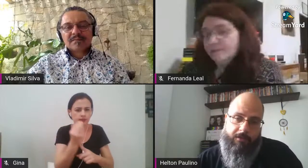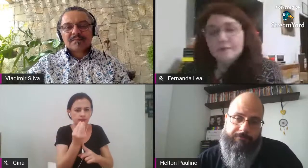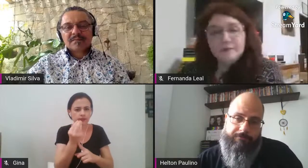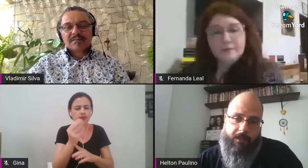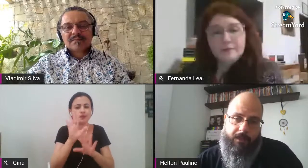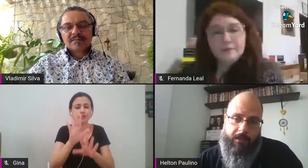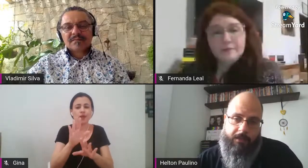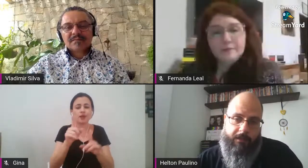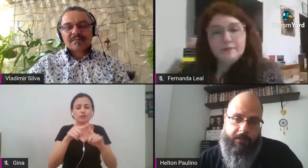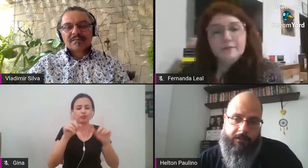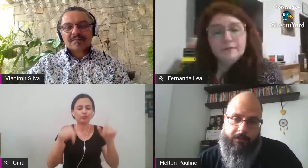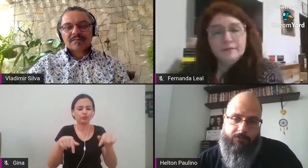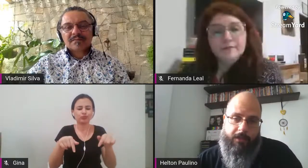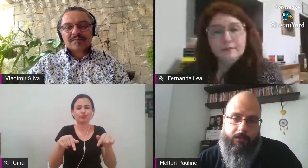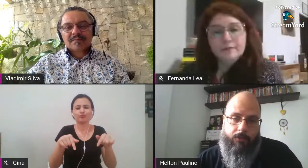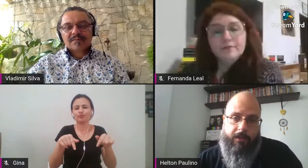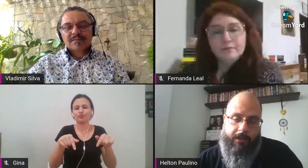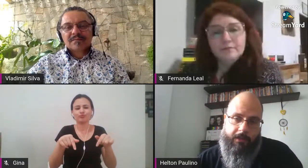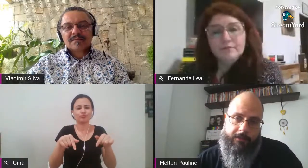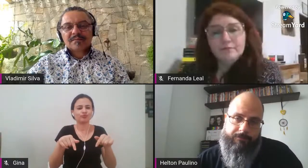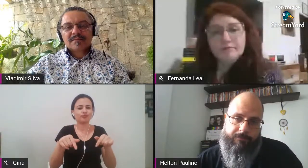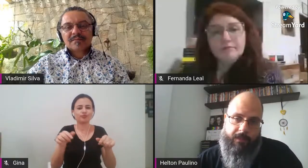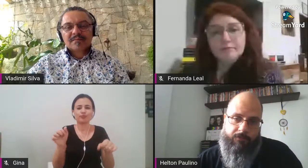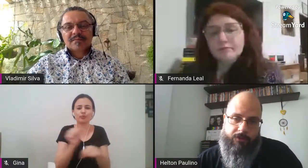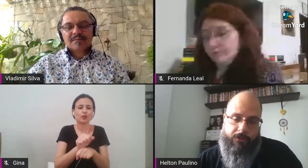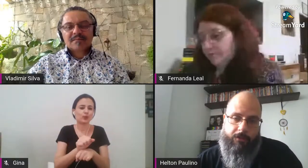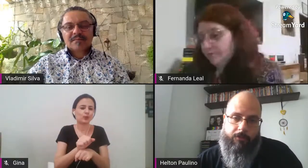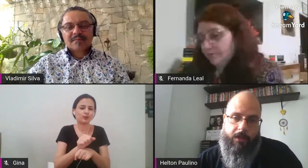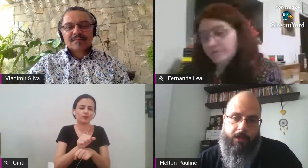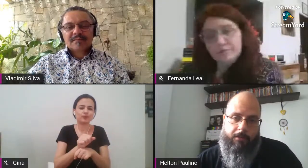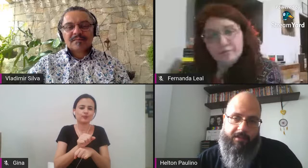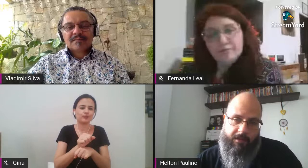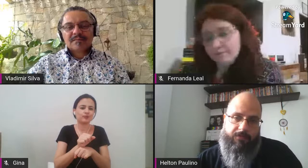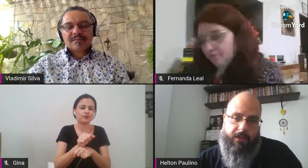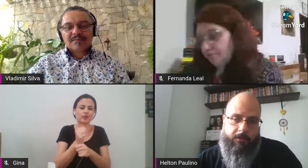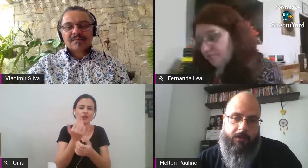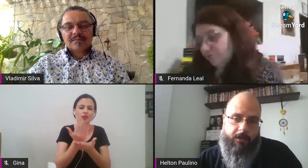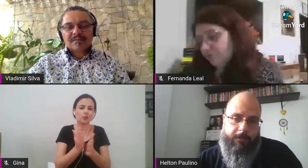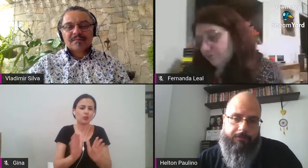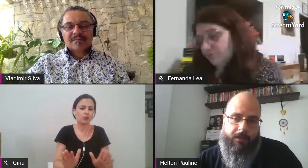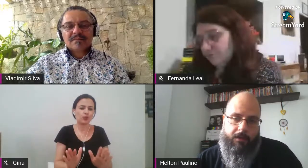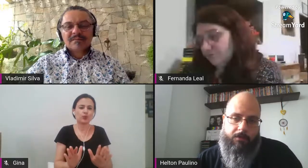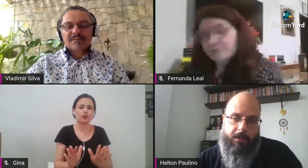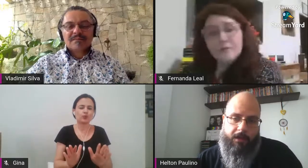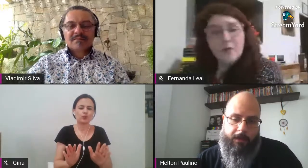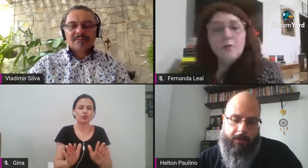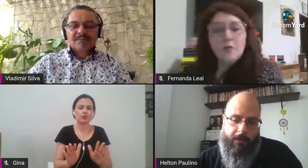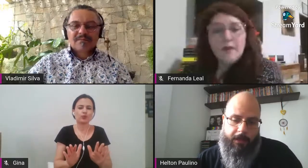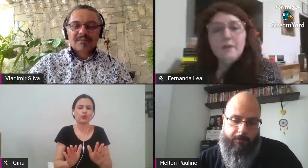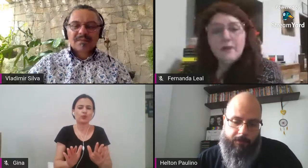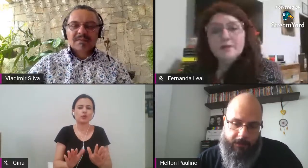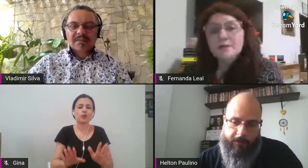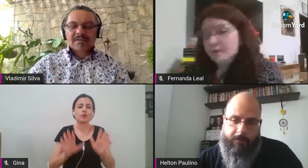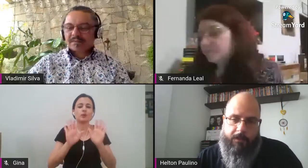projeto que estagnou, né, que foi extinto, mas que fica